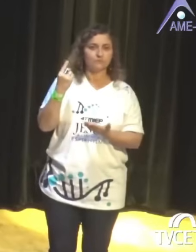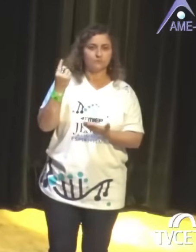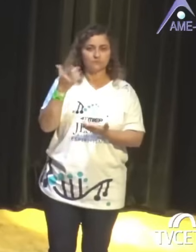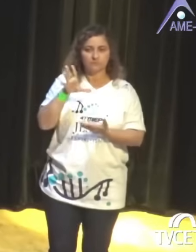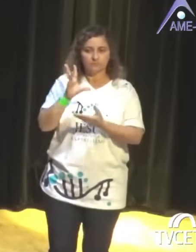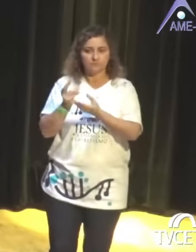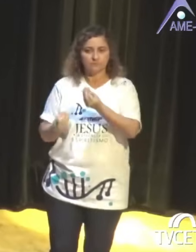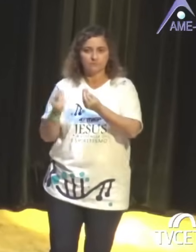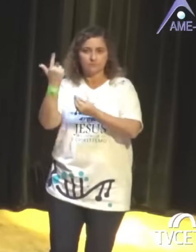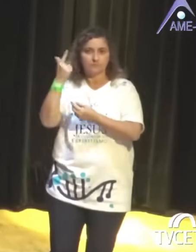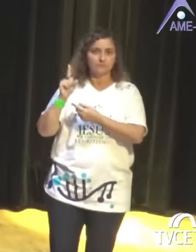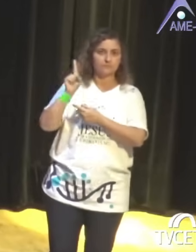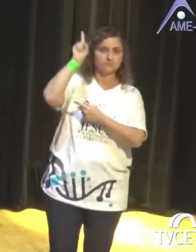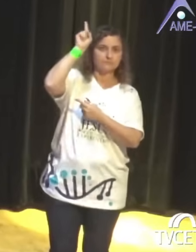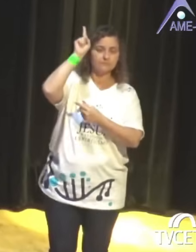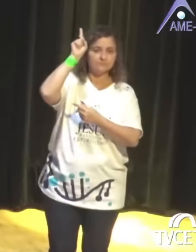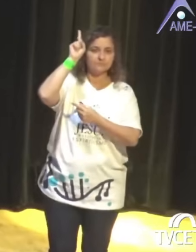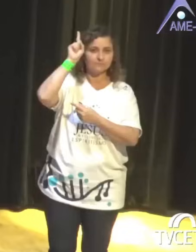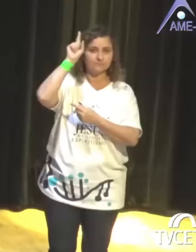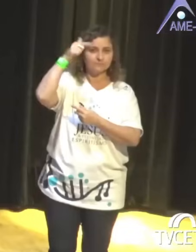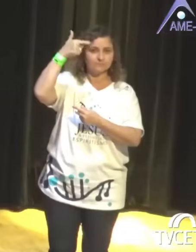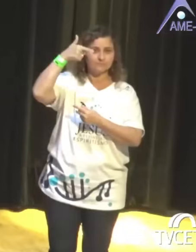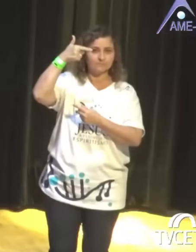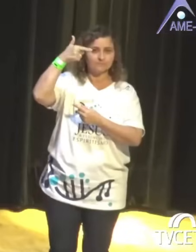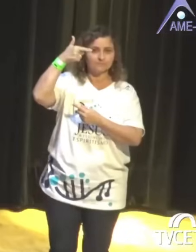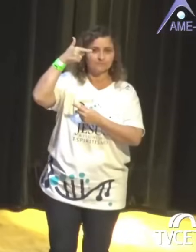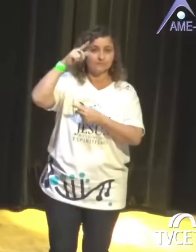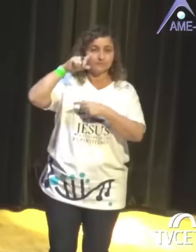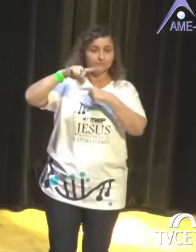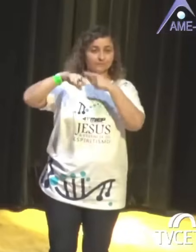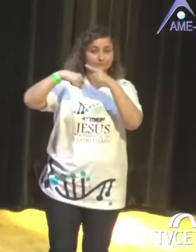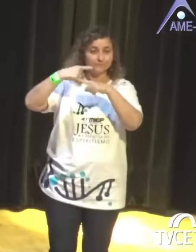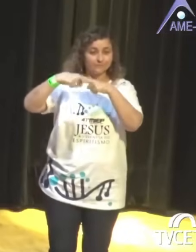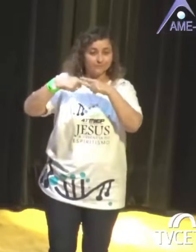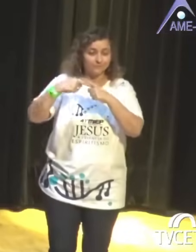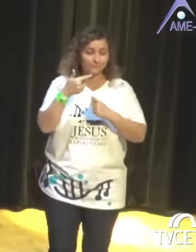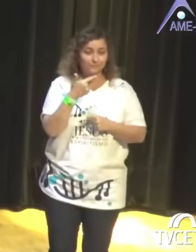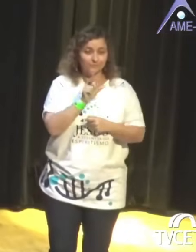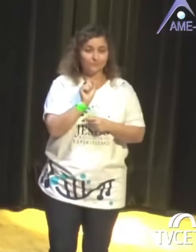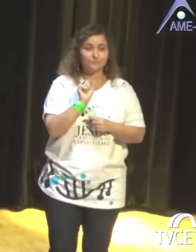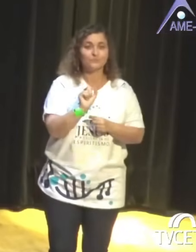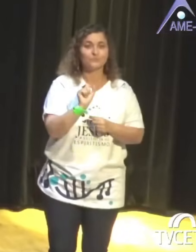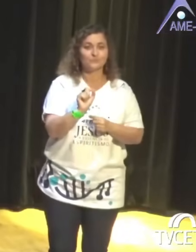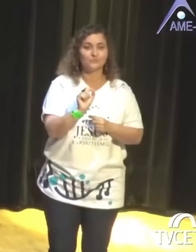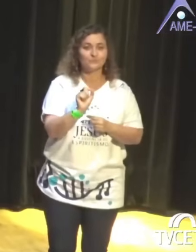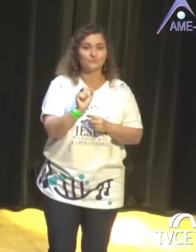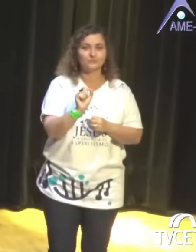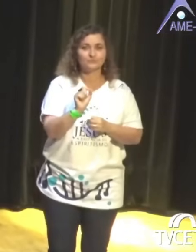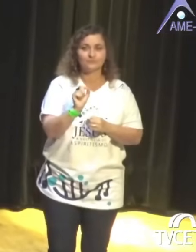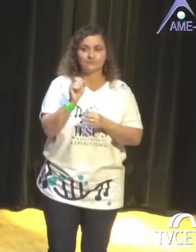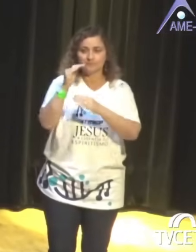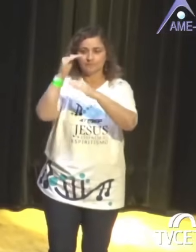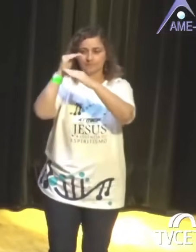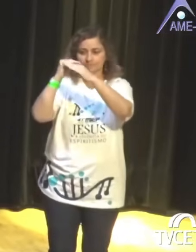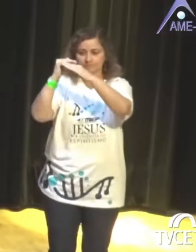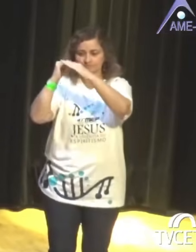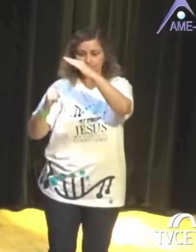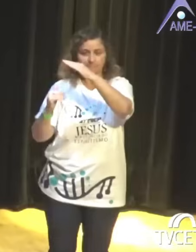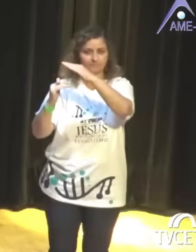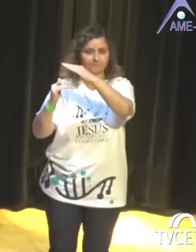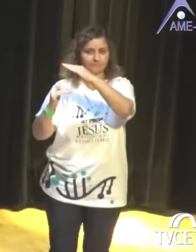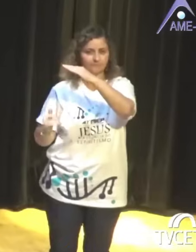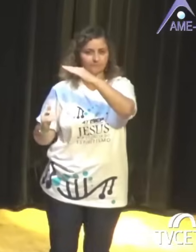a cápsula novamente se desfaz desses foguetes e